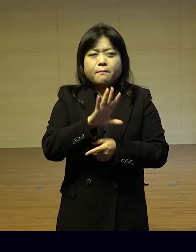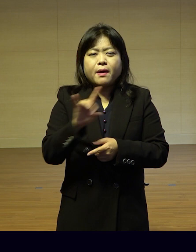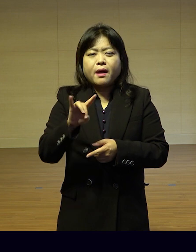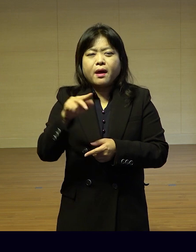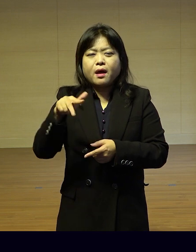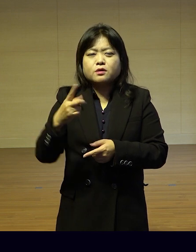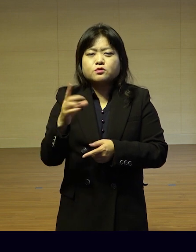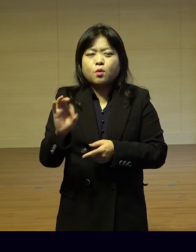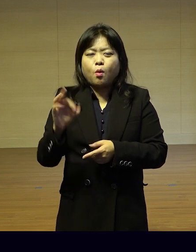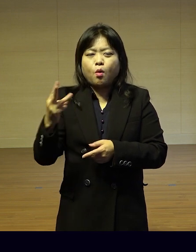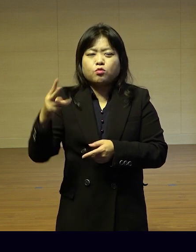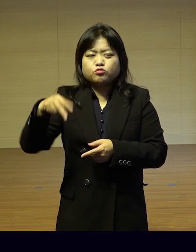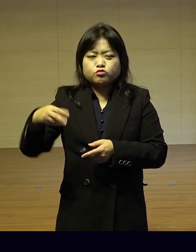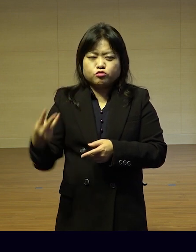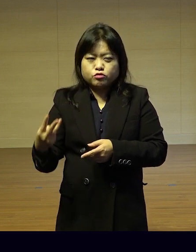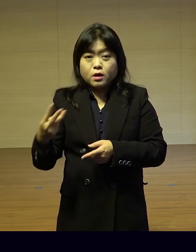배중률이죠.